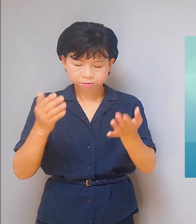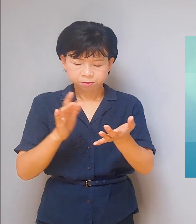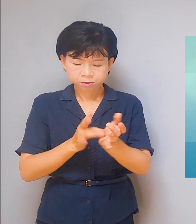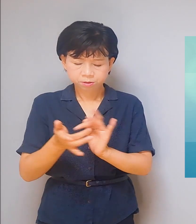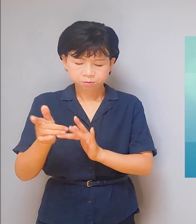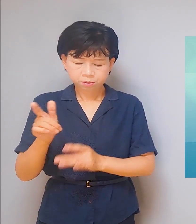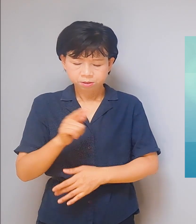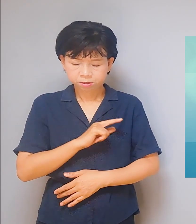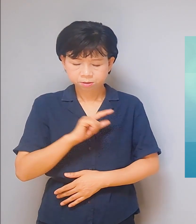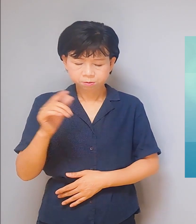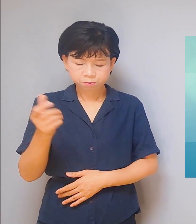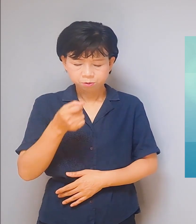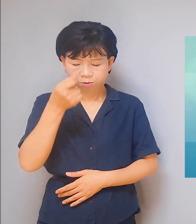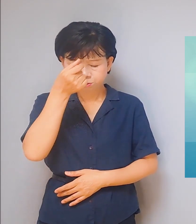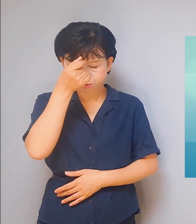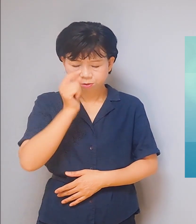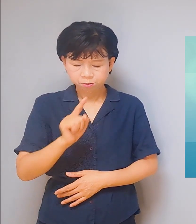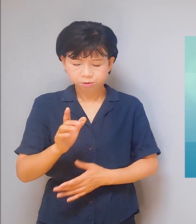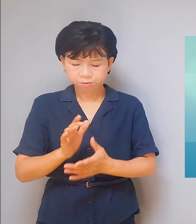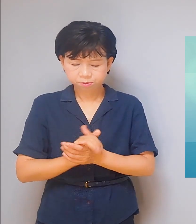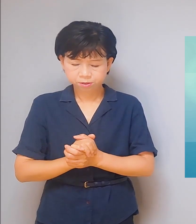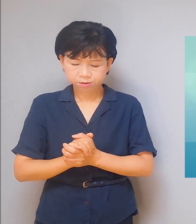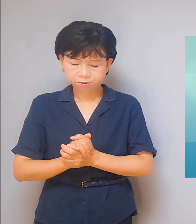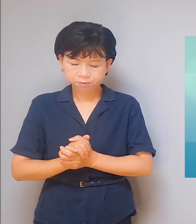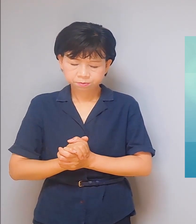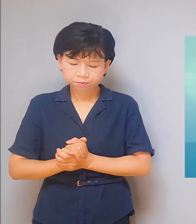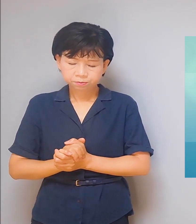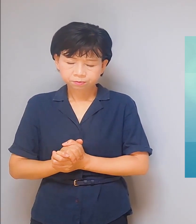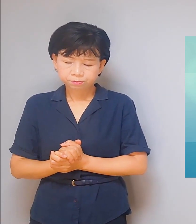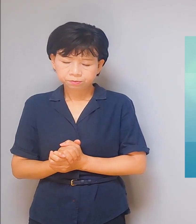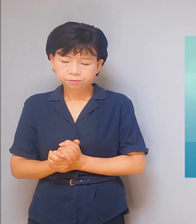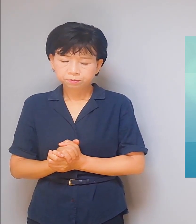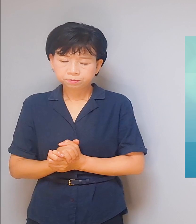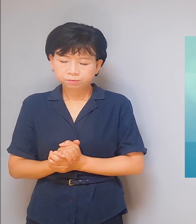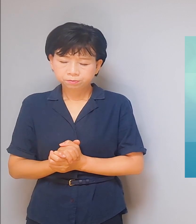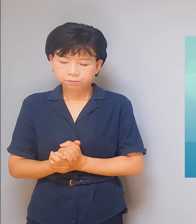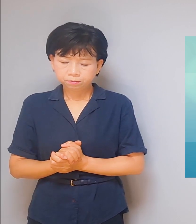감사드리오며 예수님 이름으로 기도드립니다. 아멘.